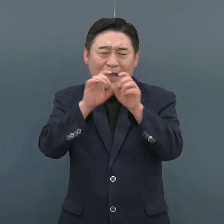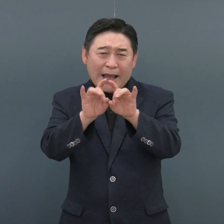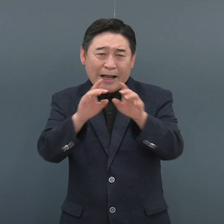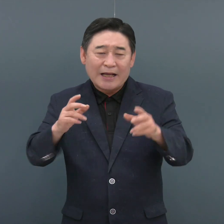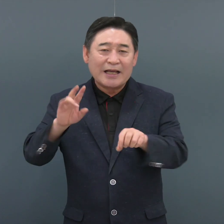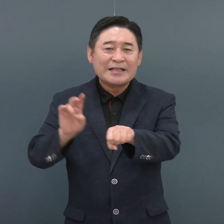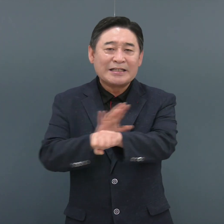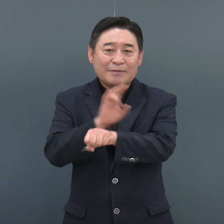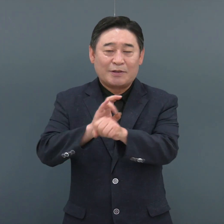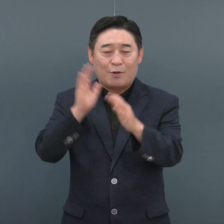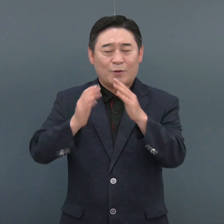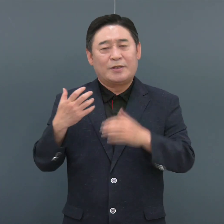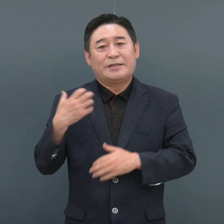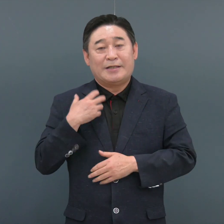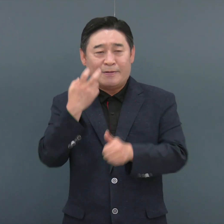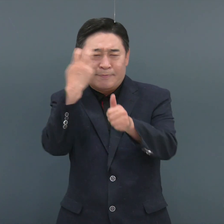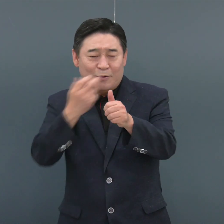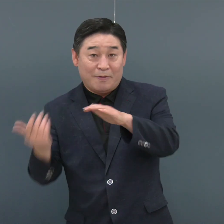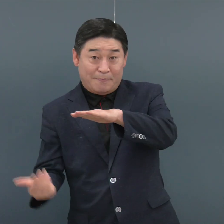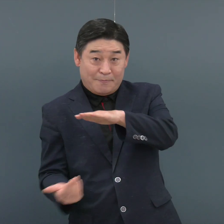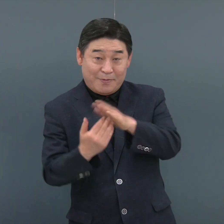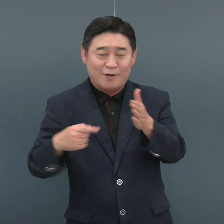24시간 공공 책임 돌봄이 실현될 수 있도록 하겠습니다.